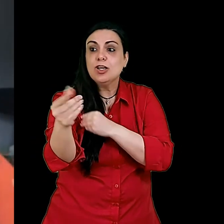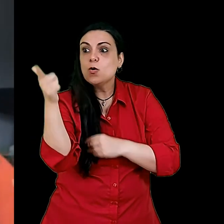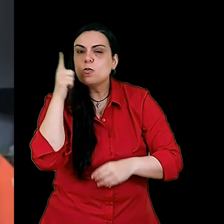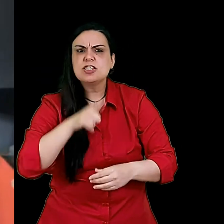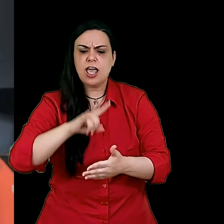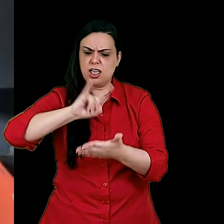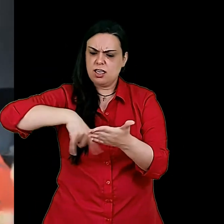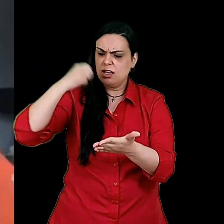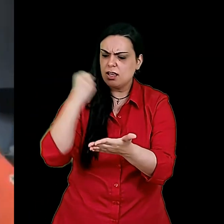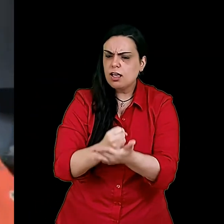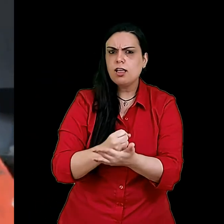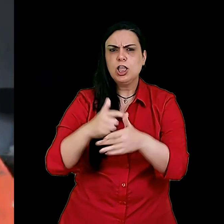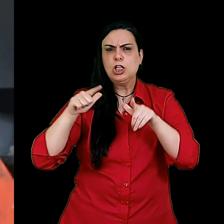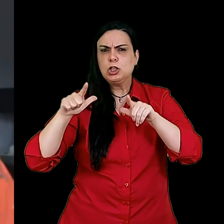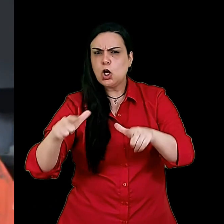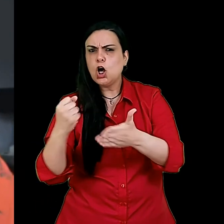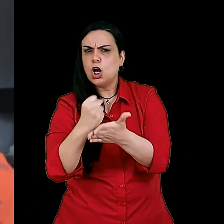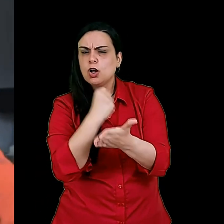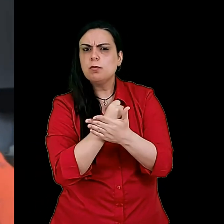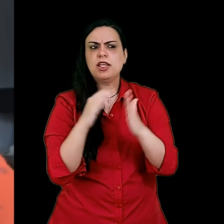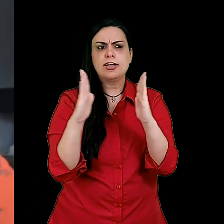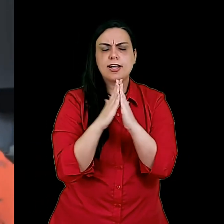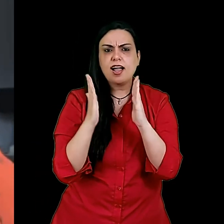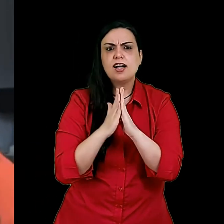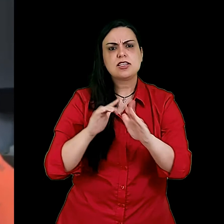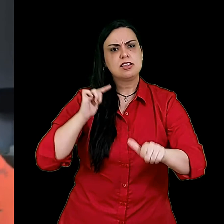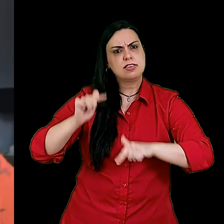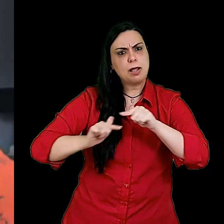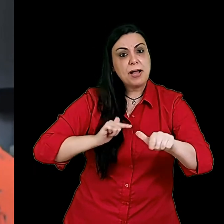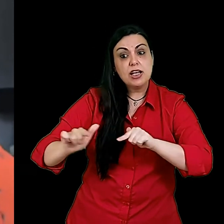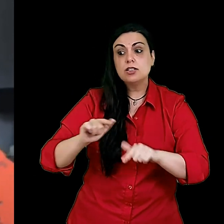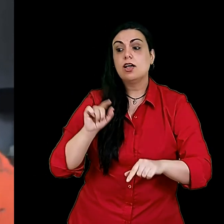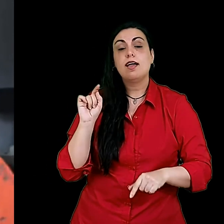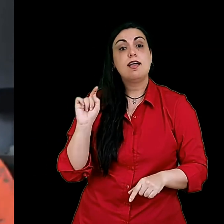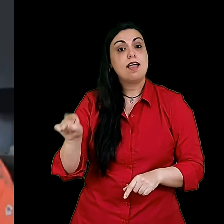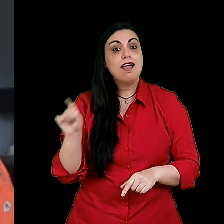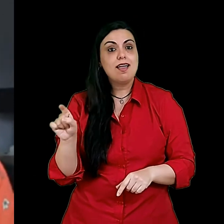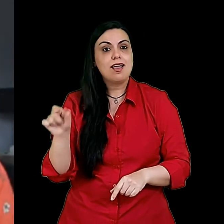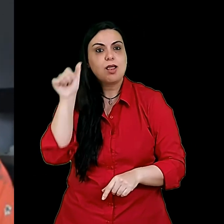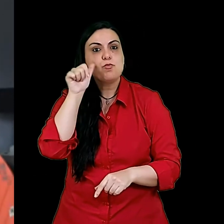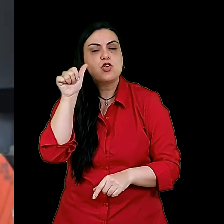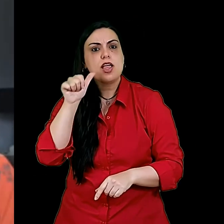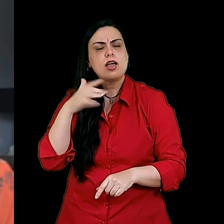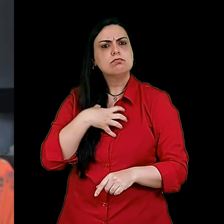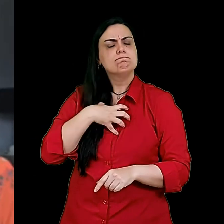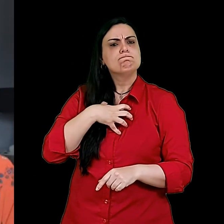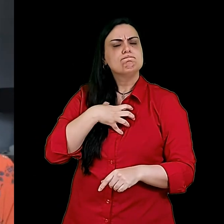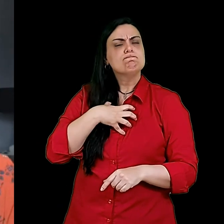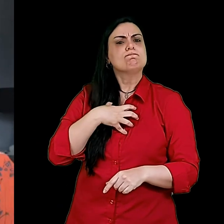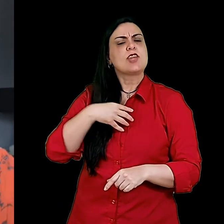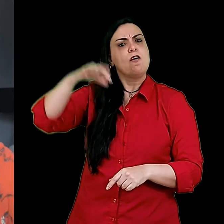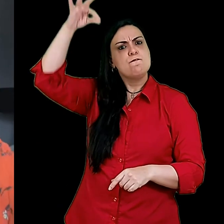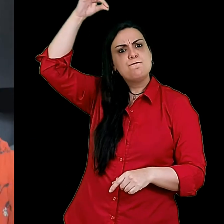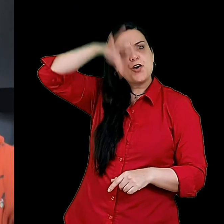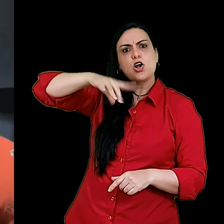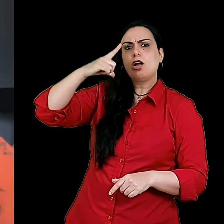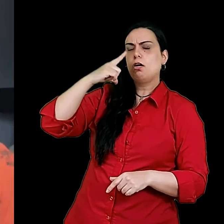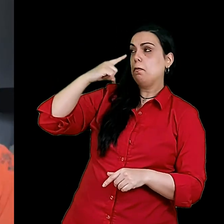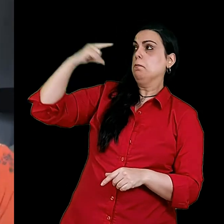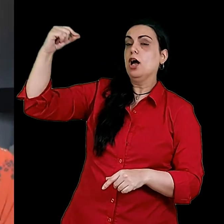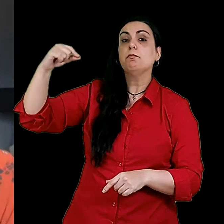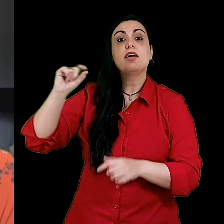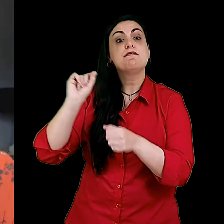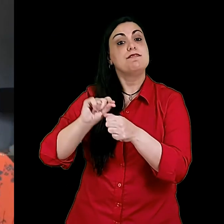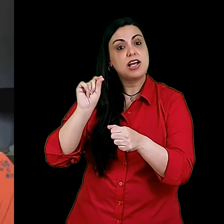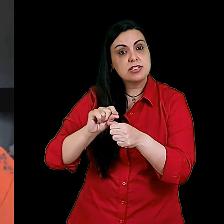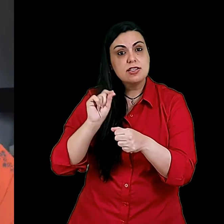ela consegue fugir, ela consegue se estabilizar, tendo certidão, tendo casa, desenvolvendo trabalho, né? Ela